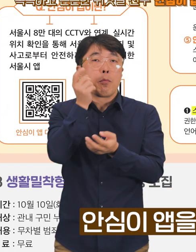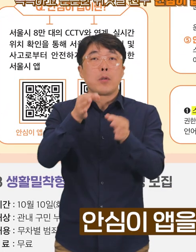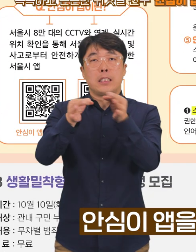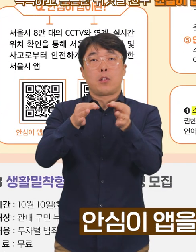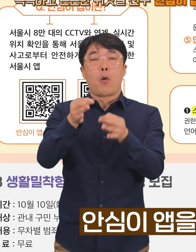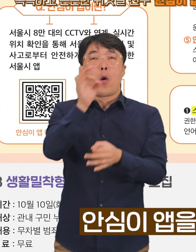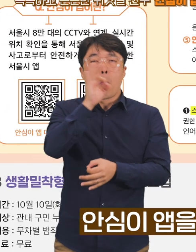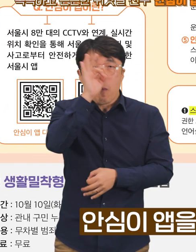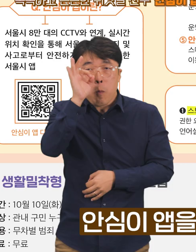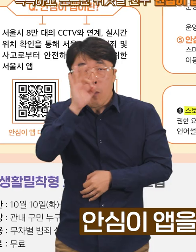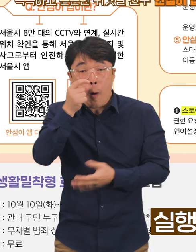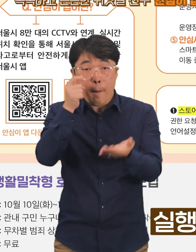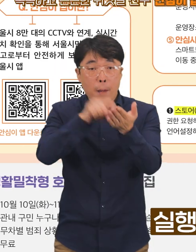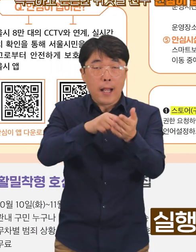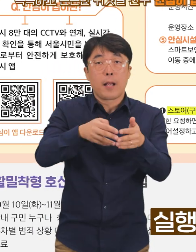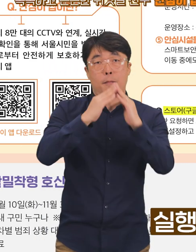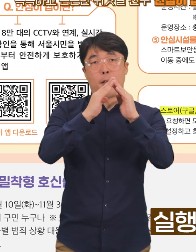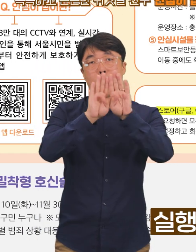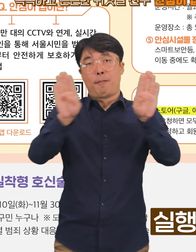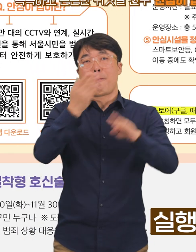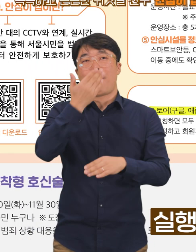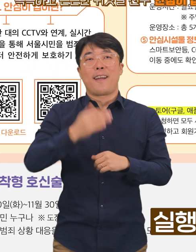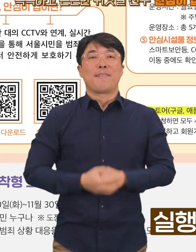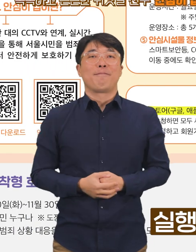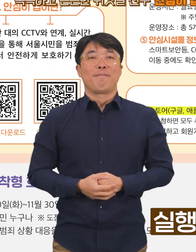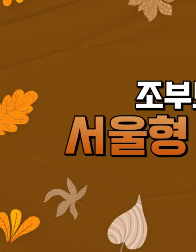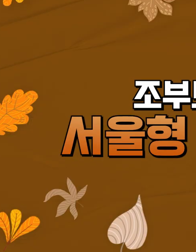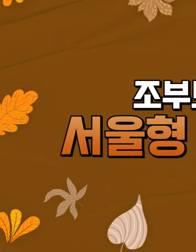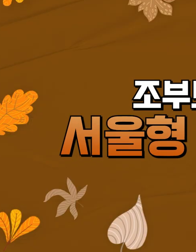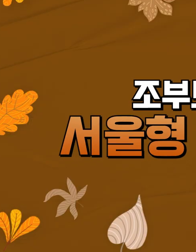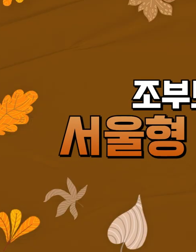안심이 앱을 검색하고 설치하셔서 실행하시면 됩니다.